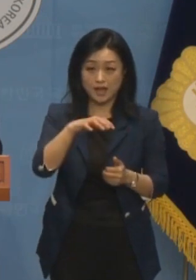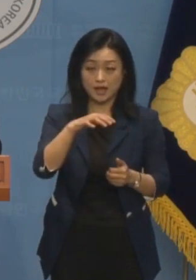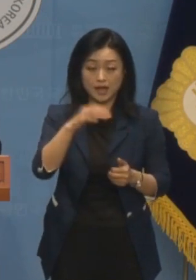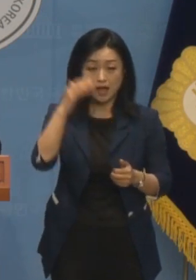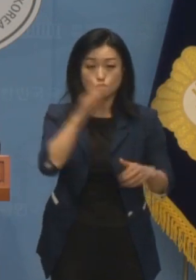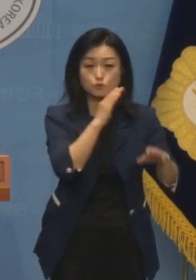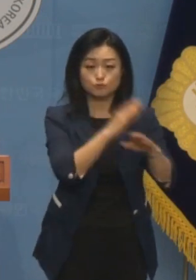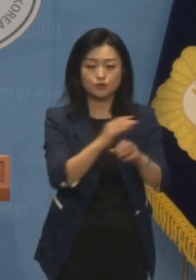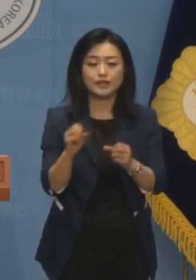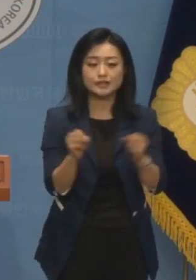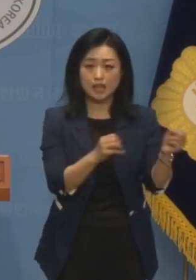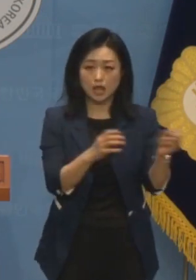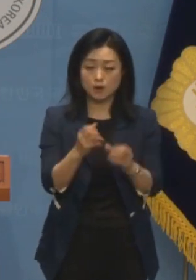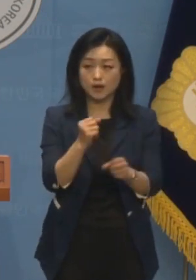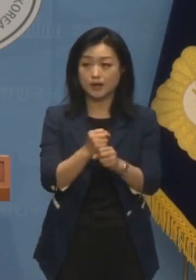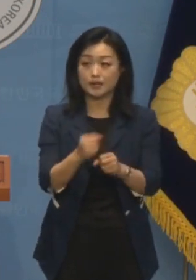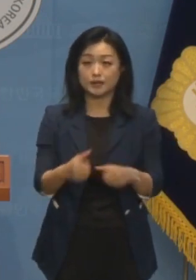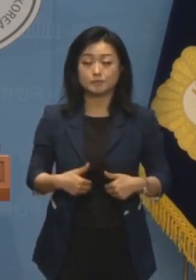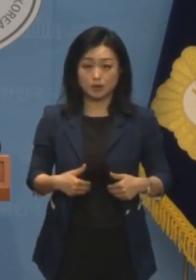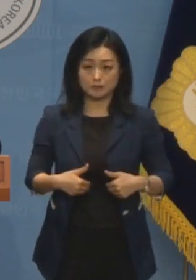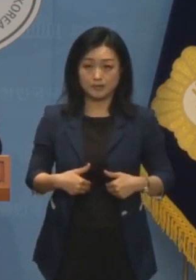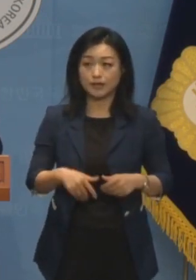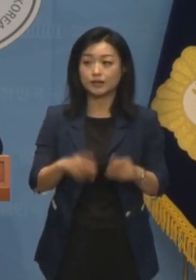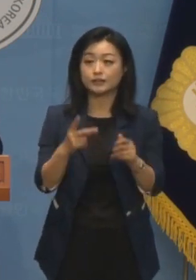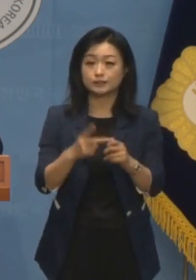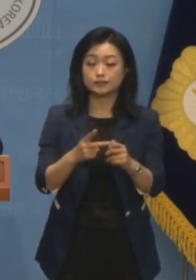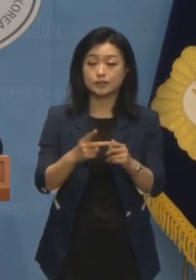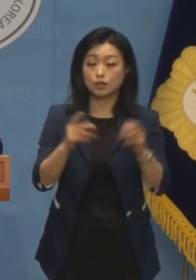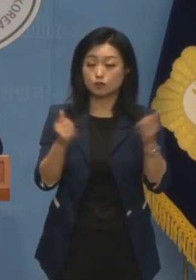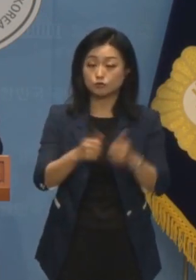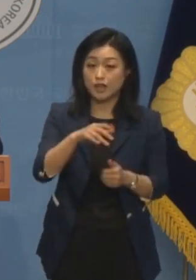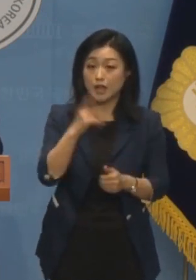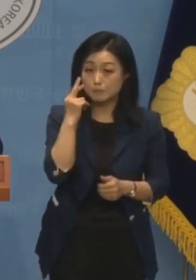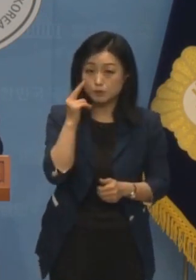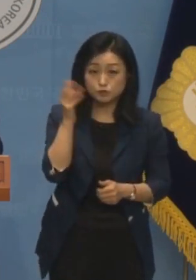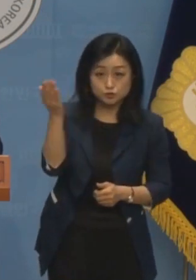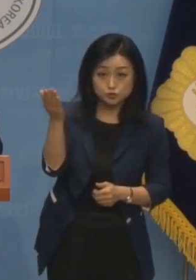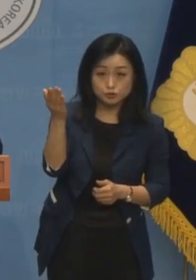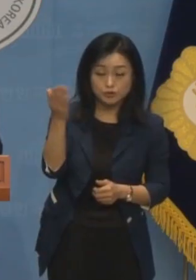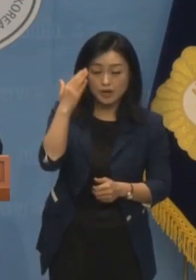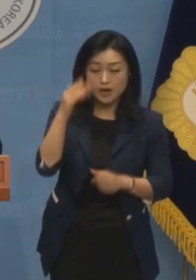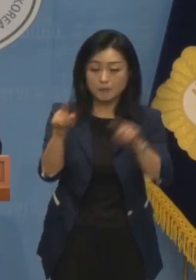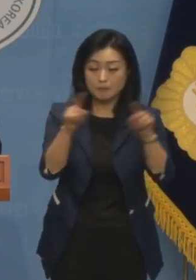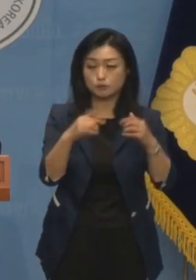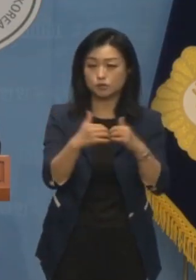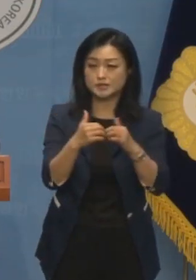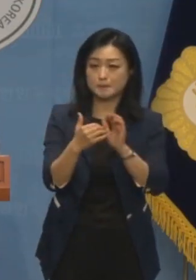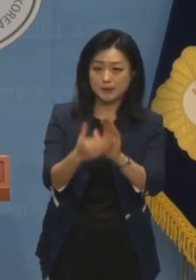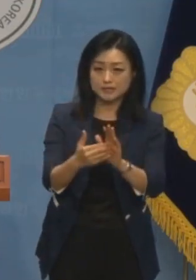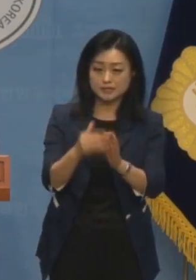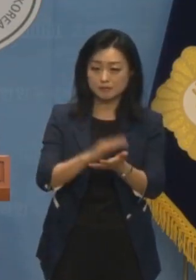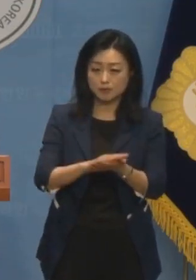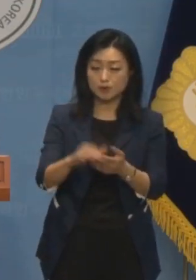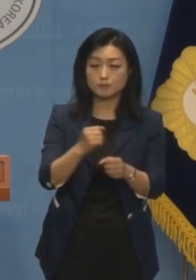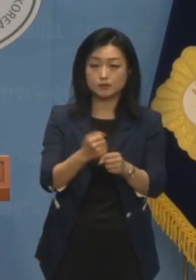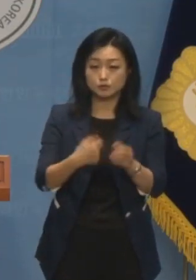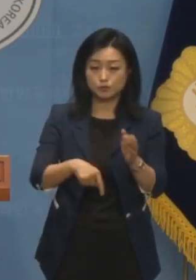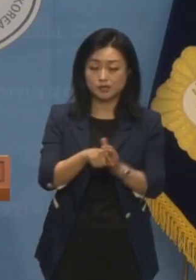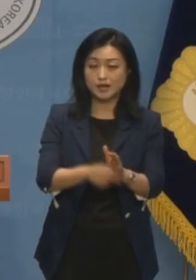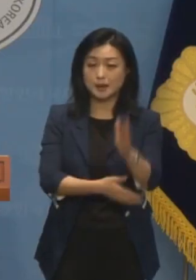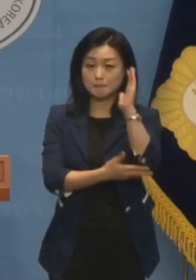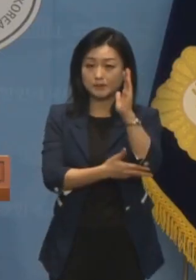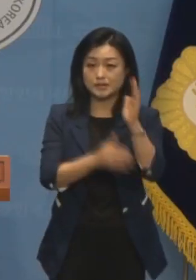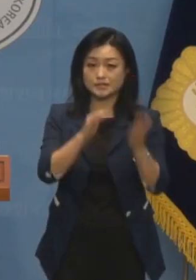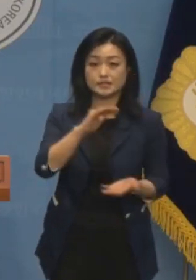대화를 모색해야 합니다. 둘째, 국회는 미국에게도 한반도 전쟁 방지와 평화 정착에 대한 메시지를